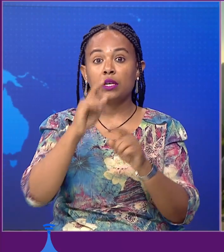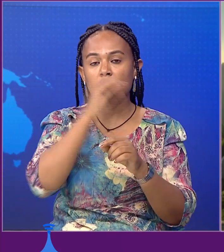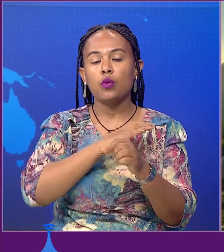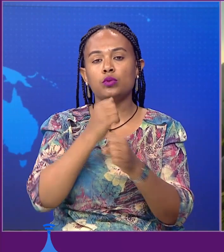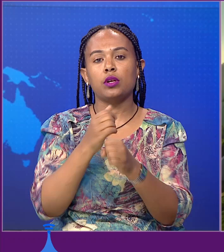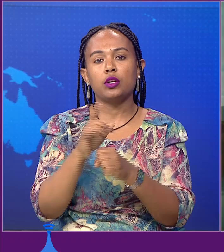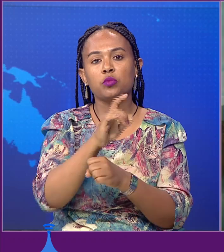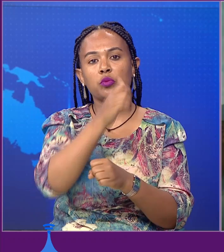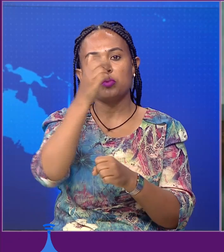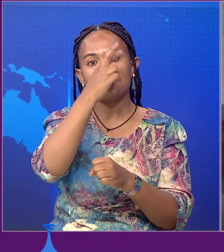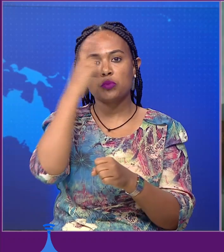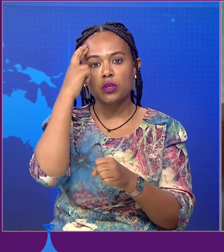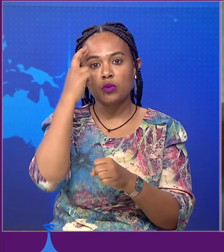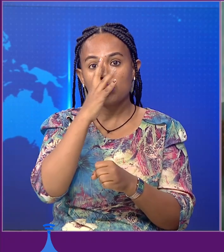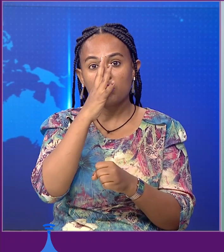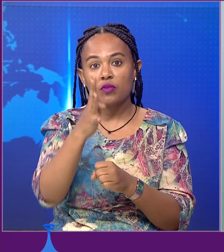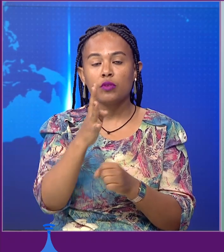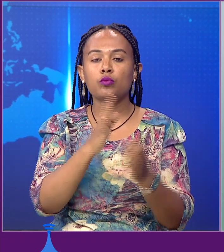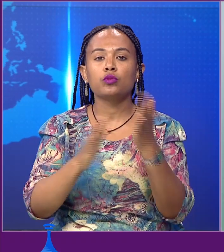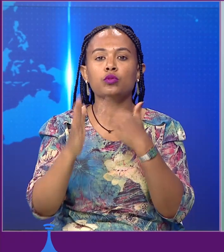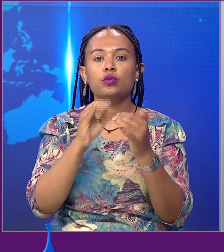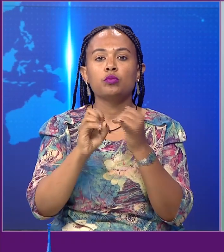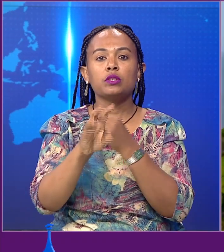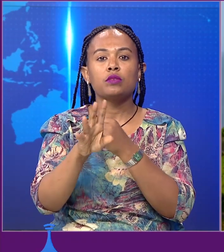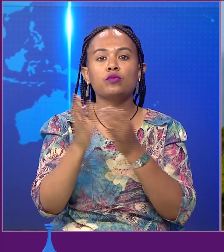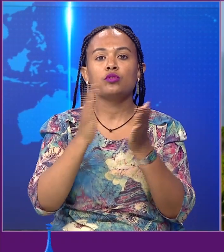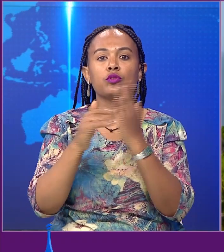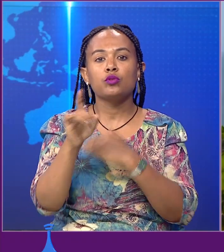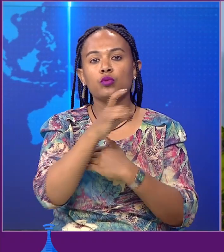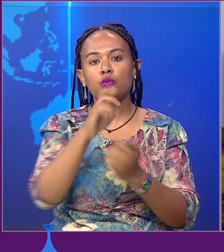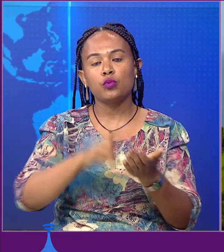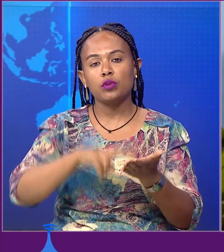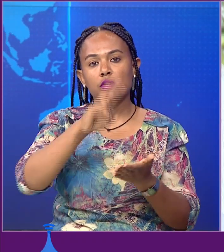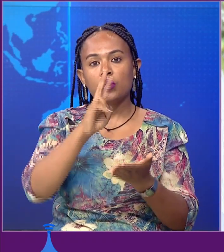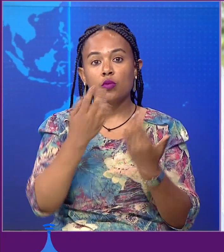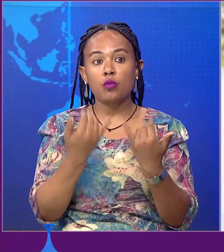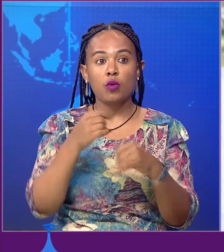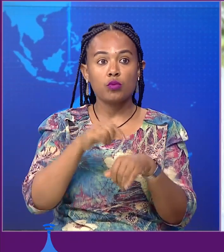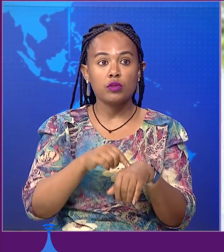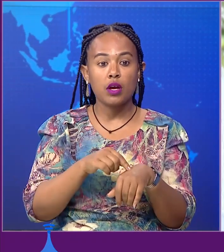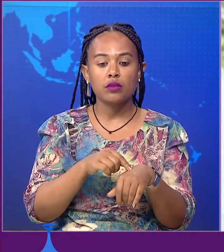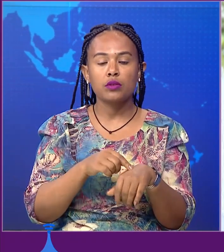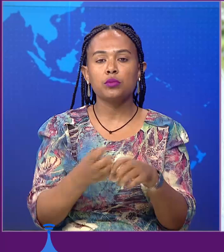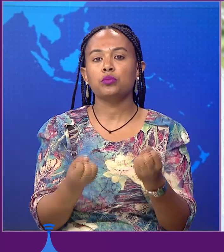ሆነ በሌሎች ምክንያቶች የሚፈጠሩ ችግሮች ለዘርፉ ማነቆ እንደሆኑ ይነሳል። በአሁኑ ሰዓት እንግዲህ